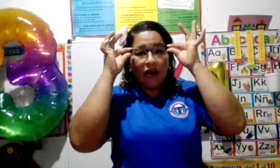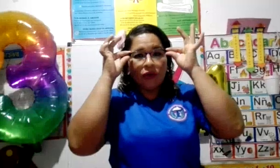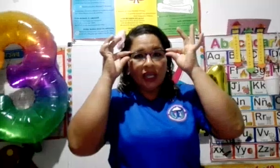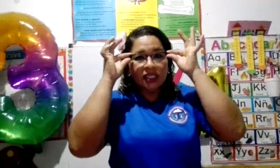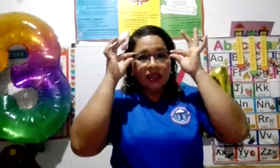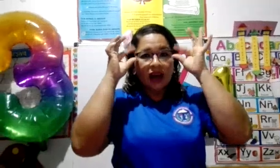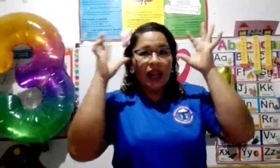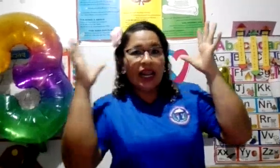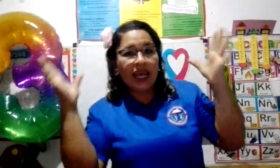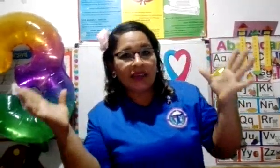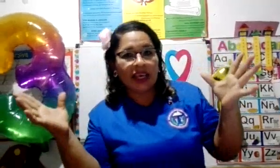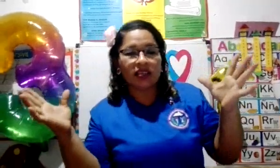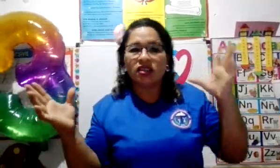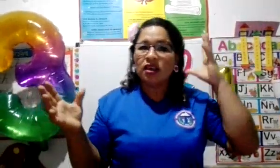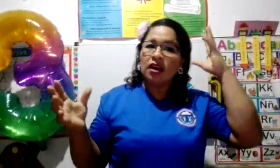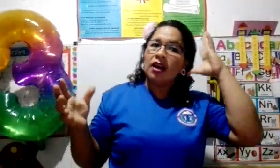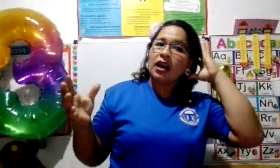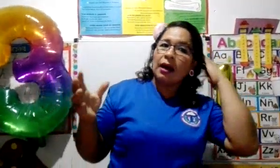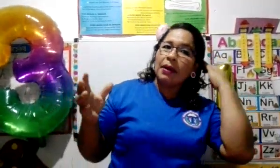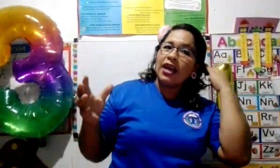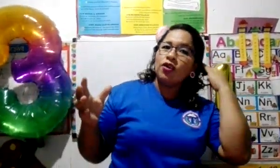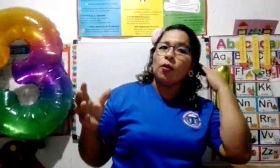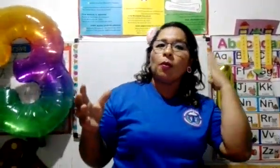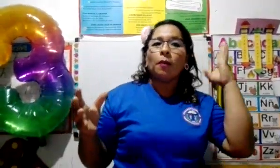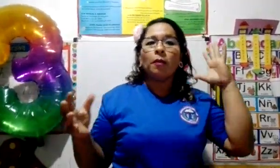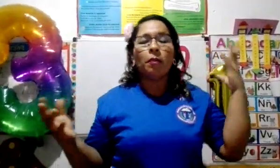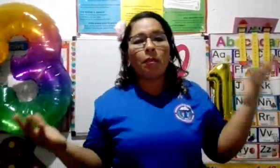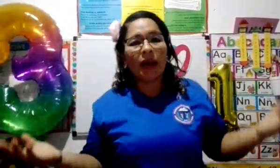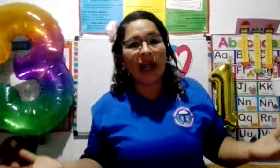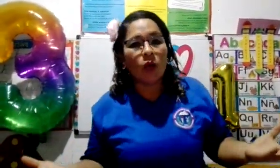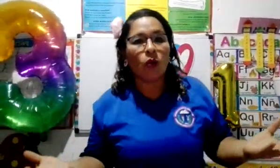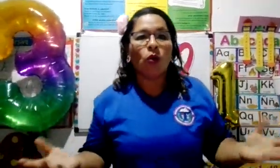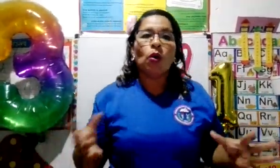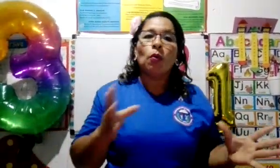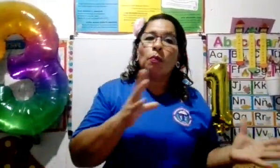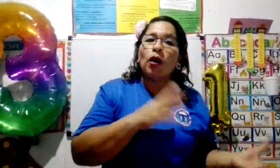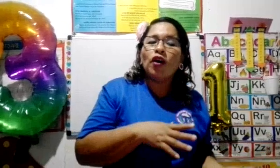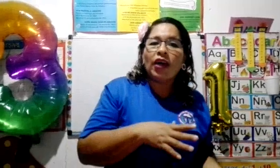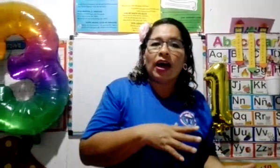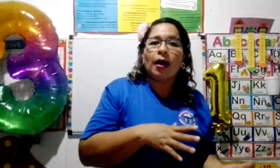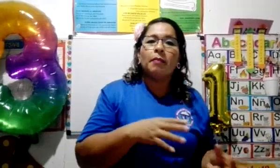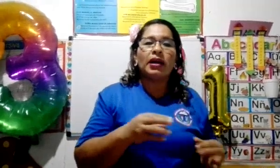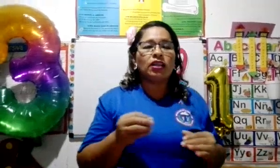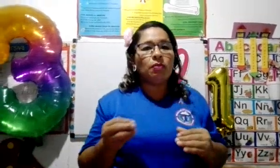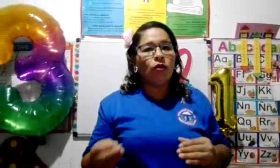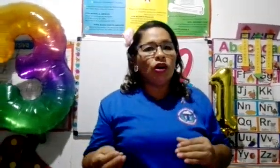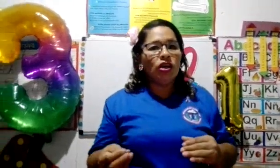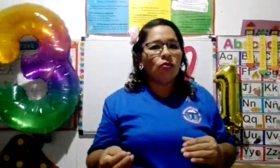gafas, lentes, cabello, pelo, boda, matrimonio,